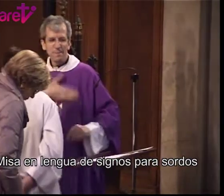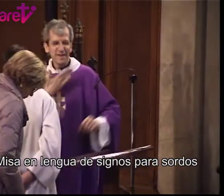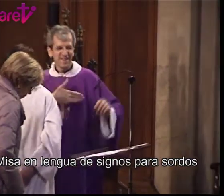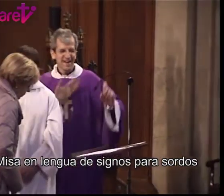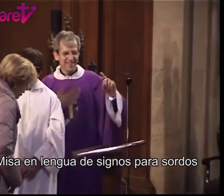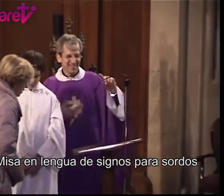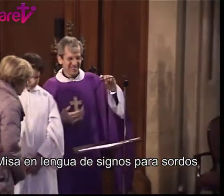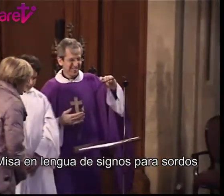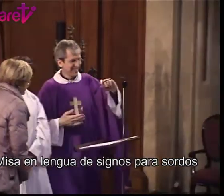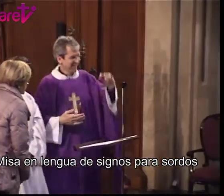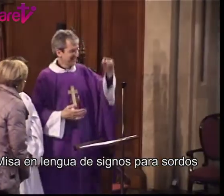piedad.